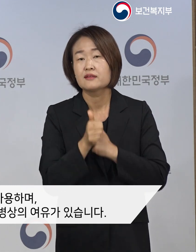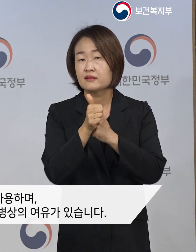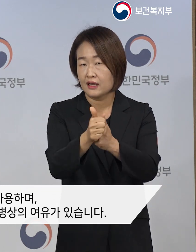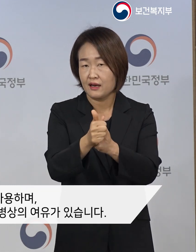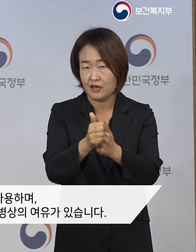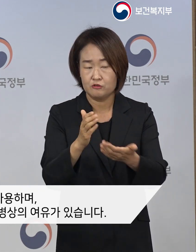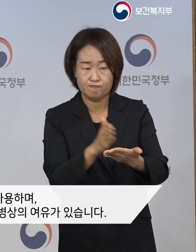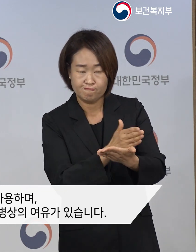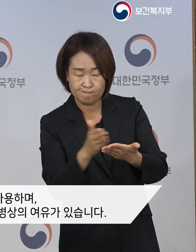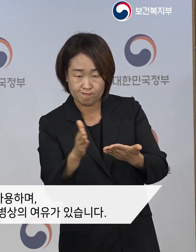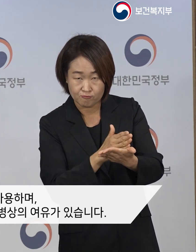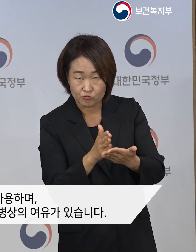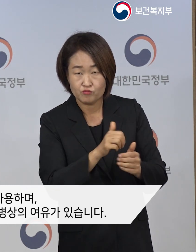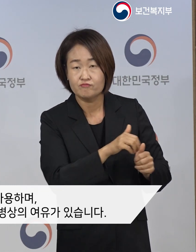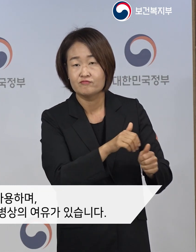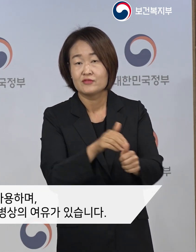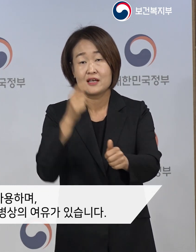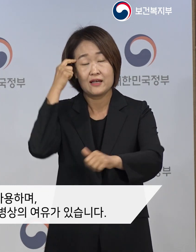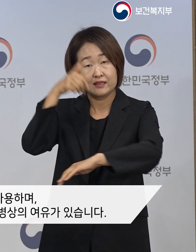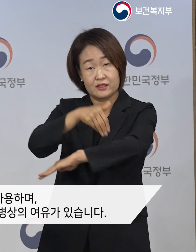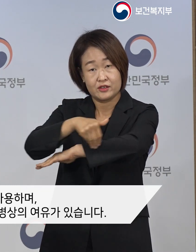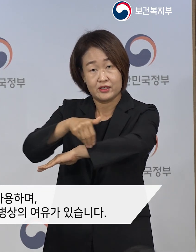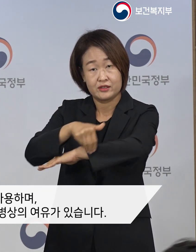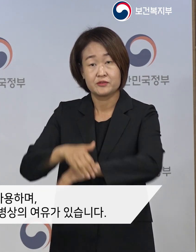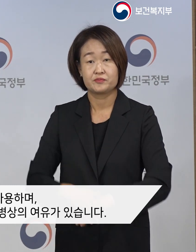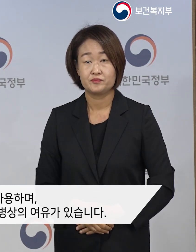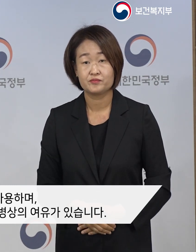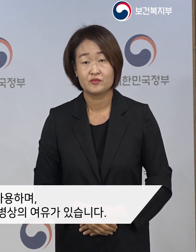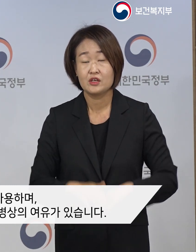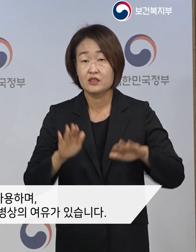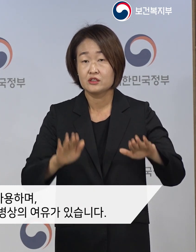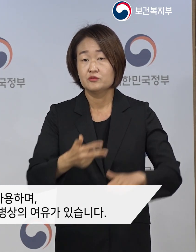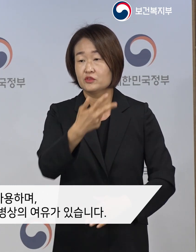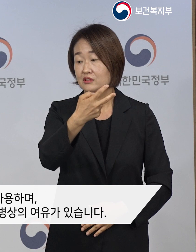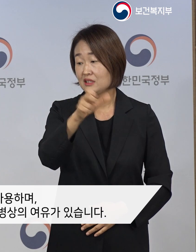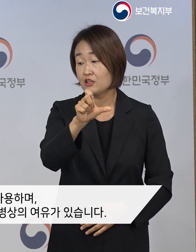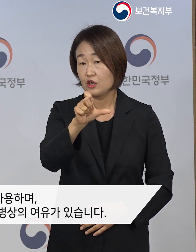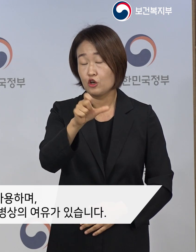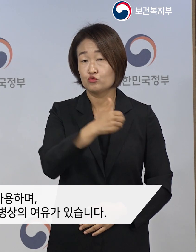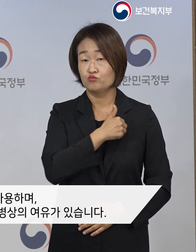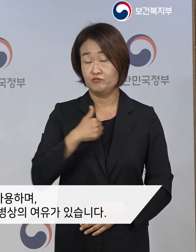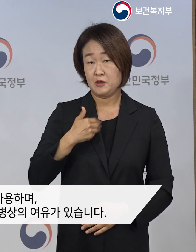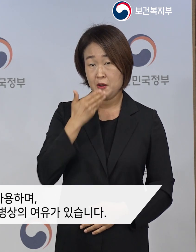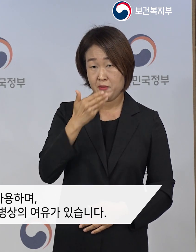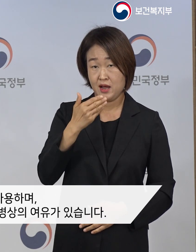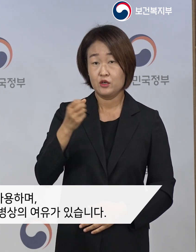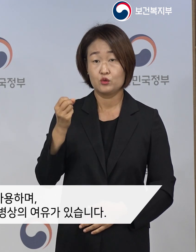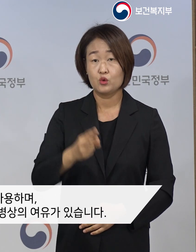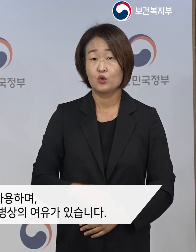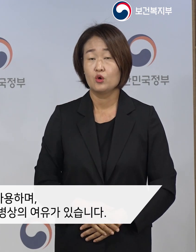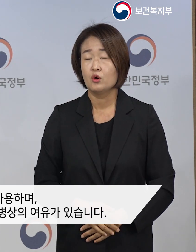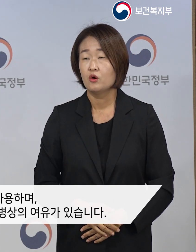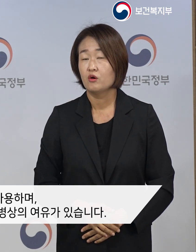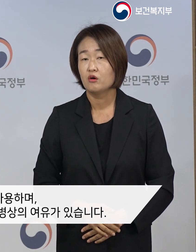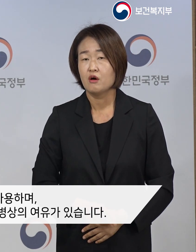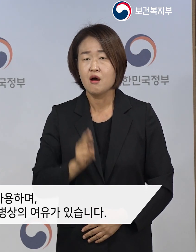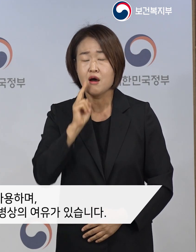수도권 중환자 치료 병상은 현재 75개가 가용하며 전국의 유중,